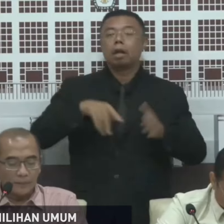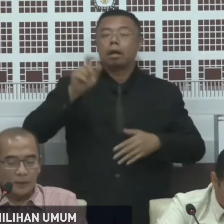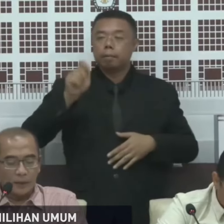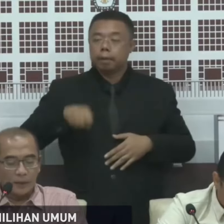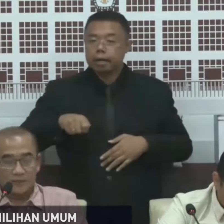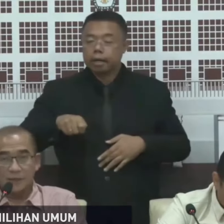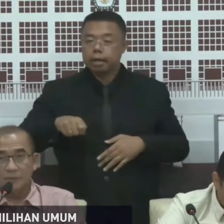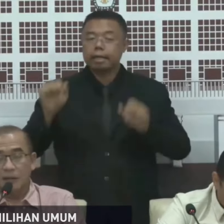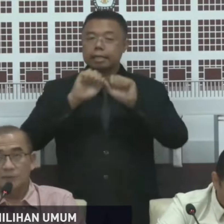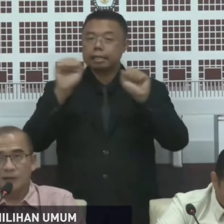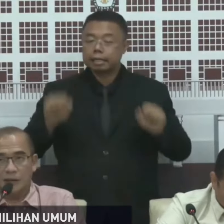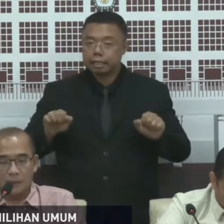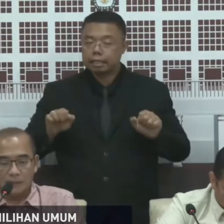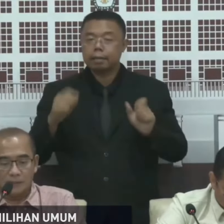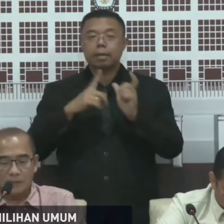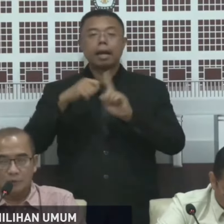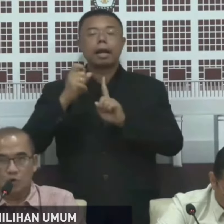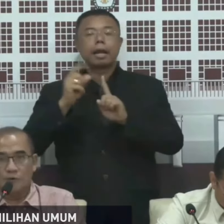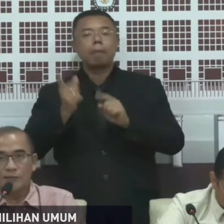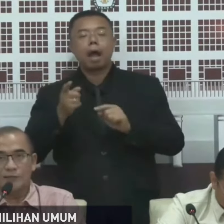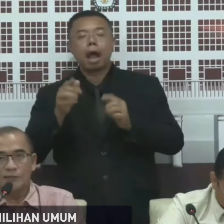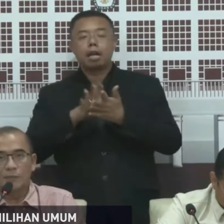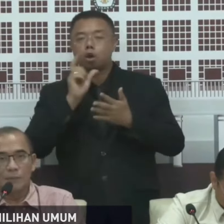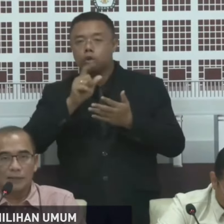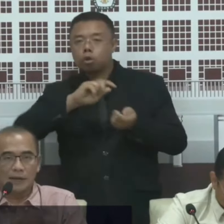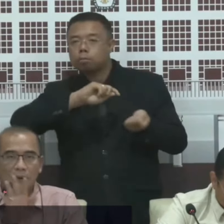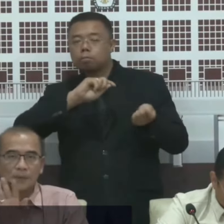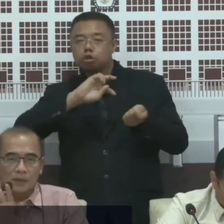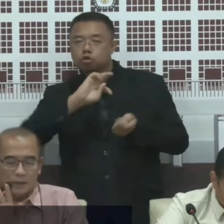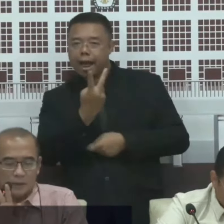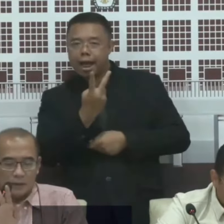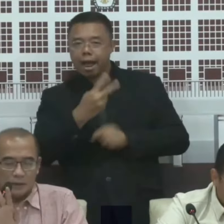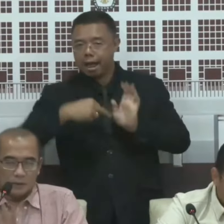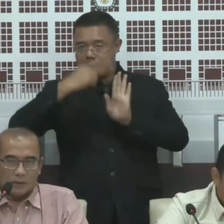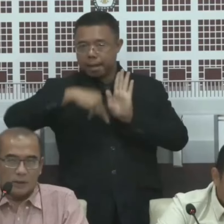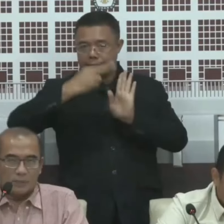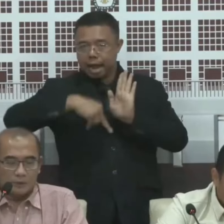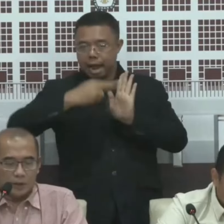menggunakan sistem di dalam Sirekap, ada sistem untuk konversi yang membaca